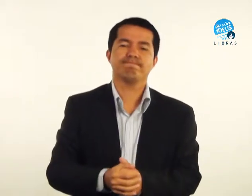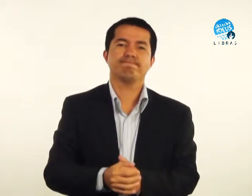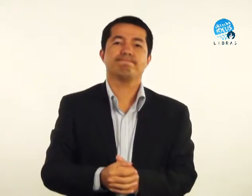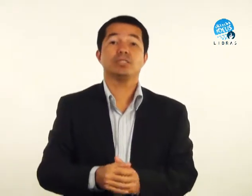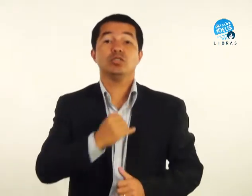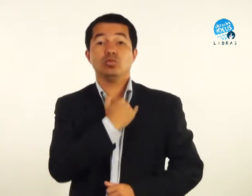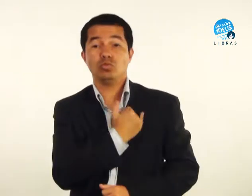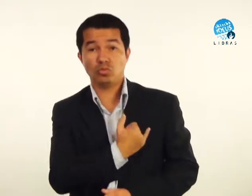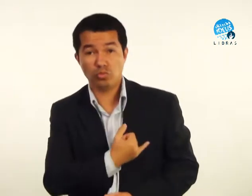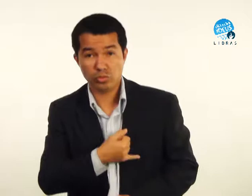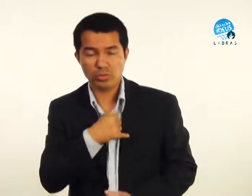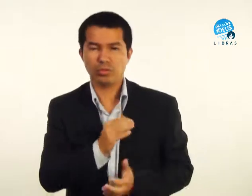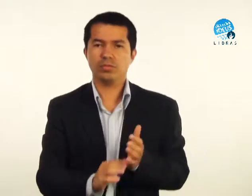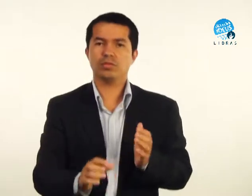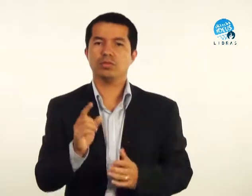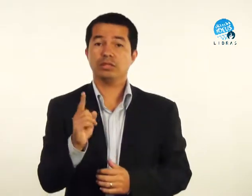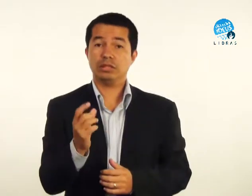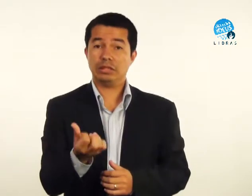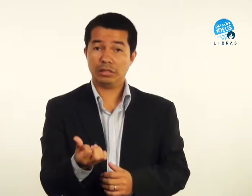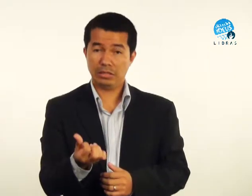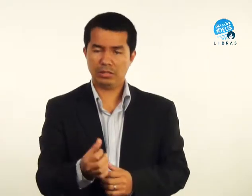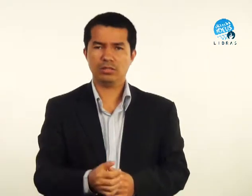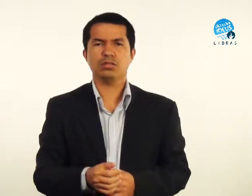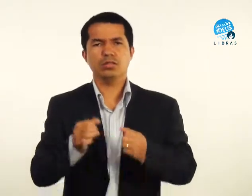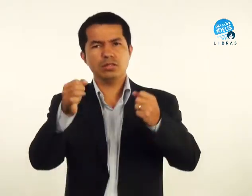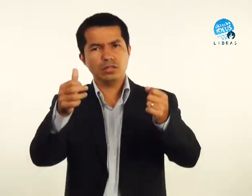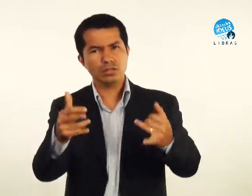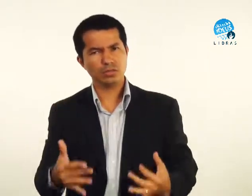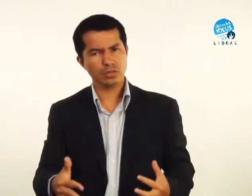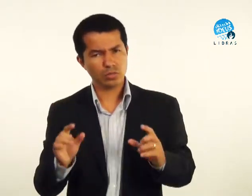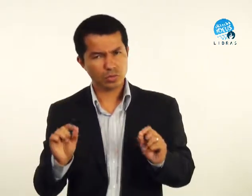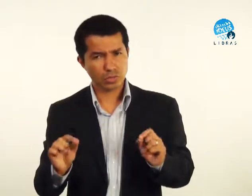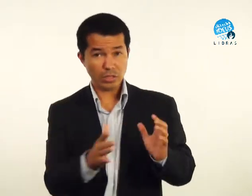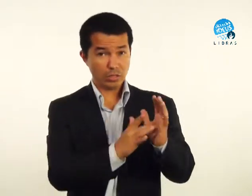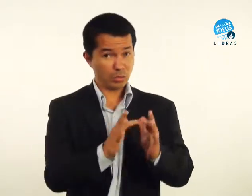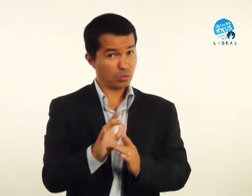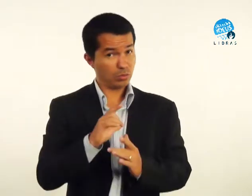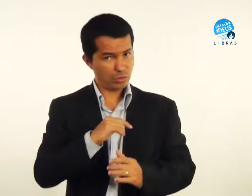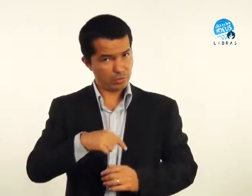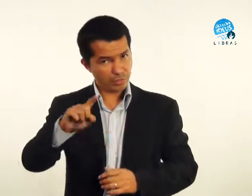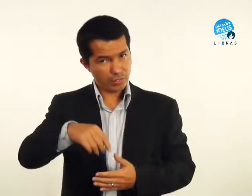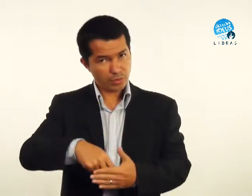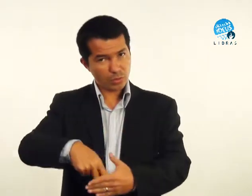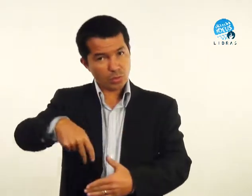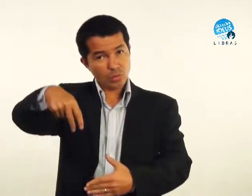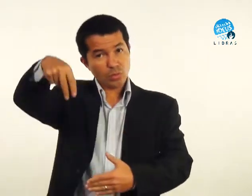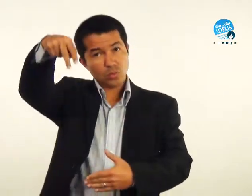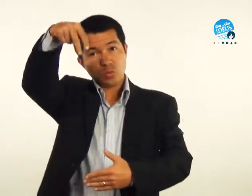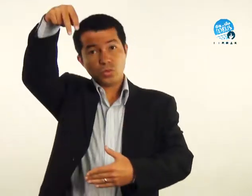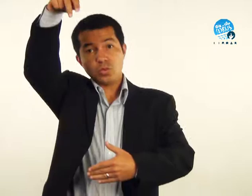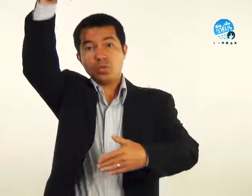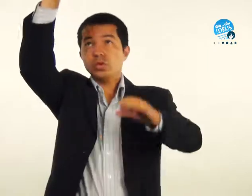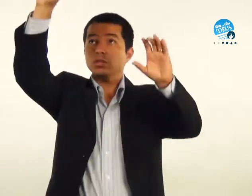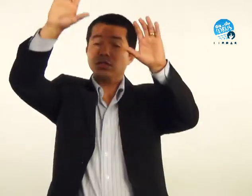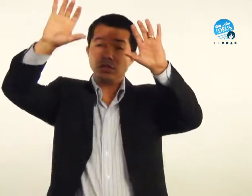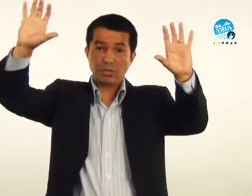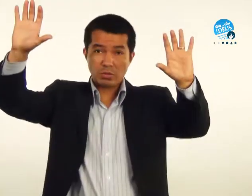Atos, no livro de João, capítulo 16, que quando Jesus subisse ao céu,